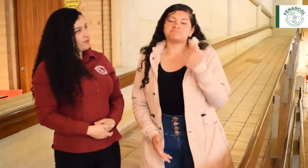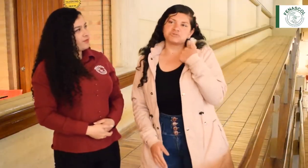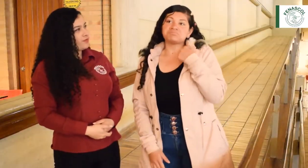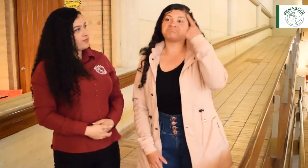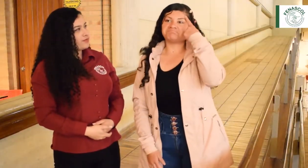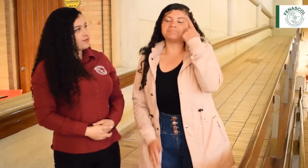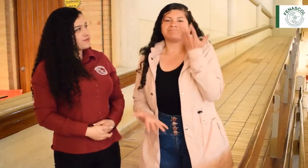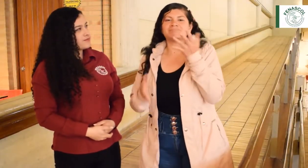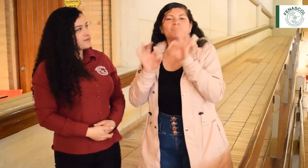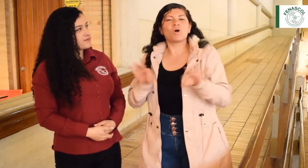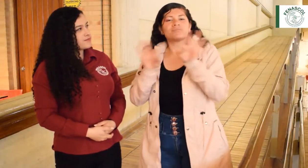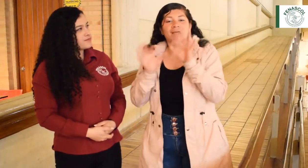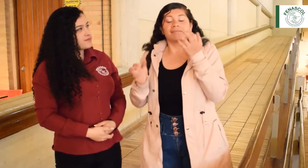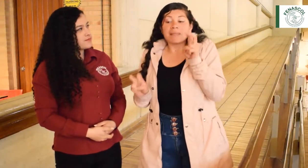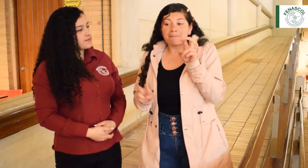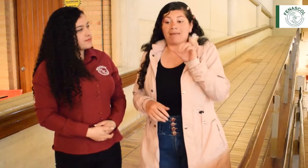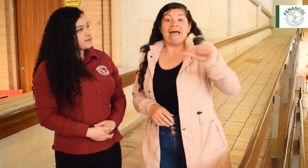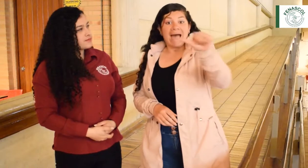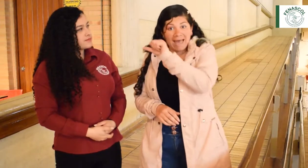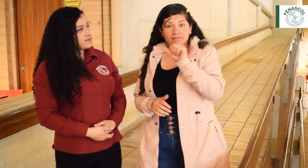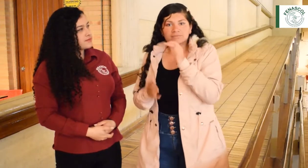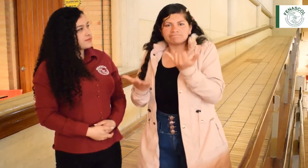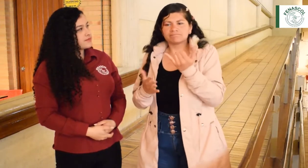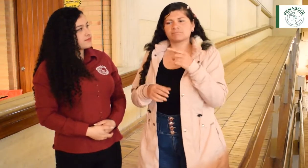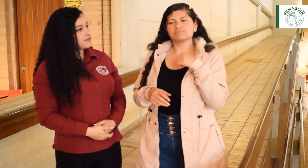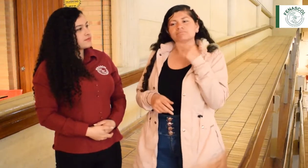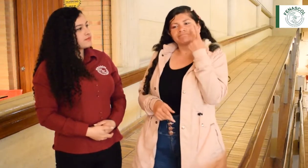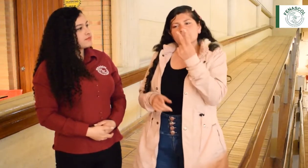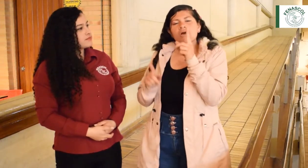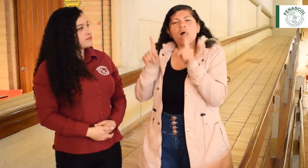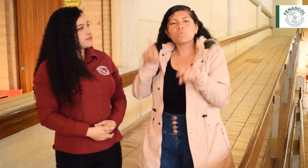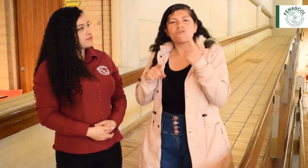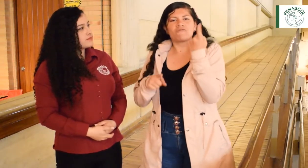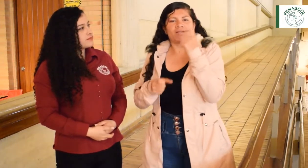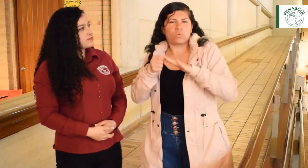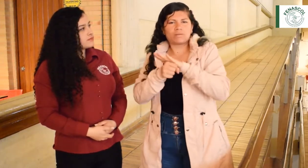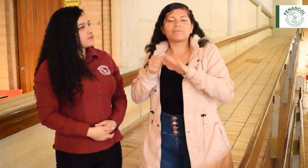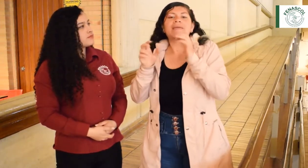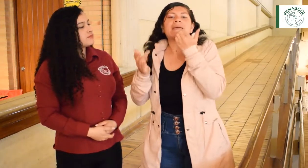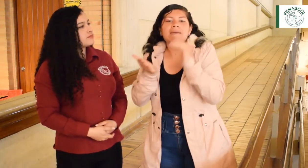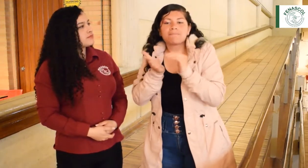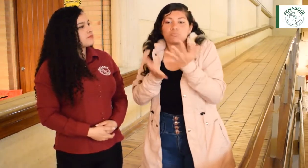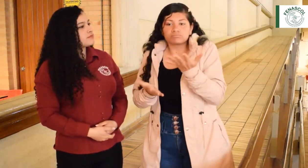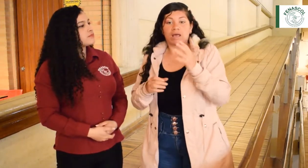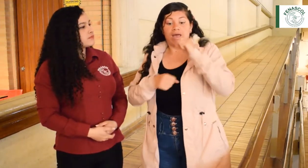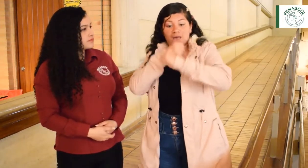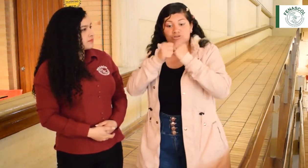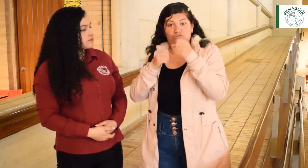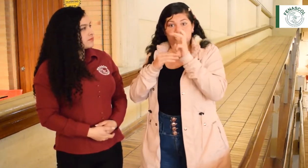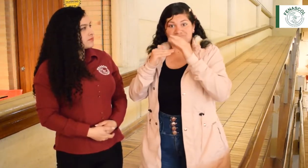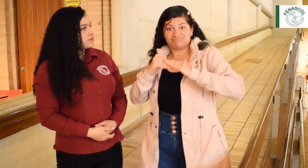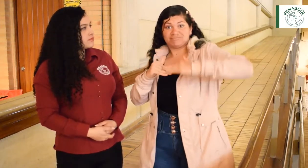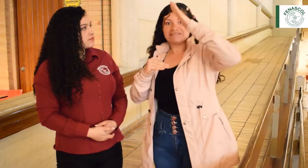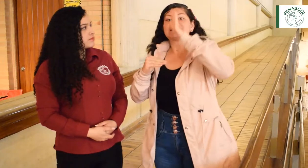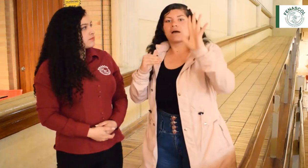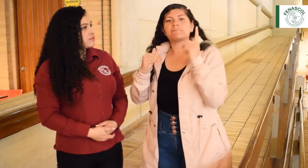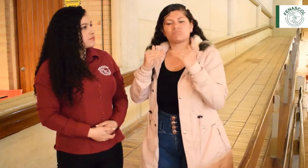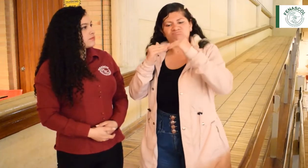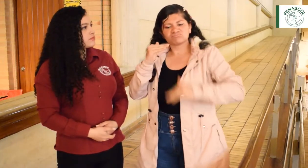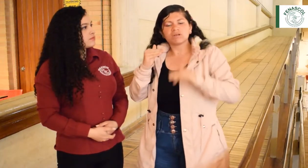Bueno yo creo que es importante todos estos temas de mujeres pero he detectado una situación hace falta una atención